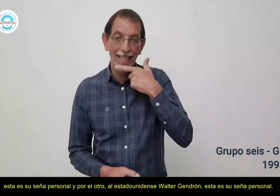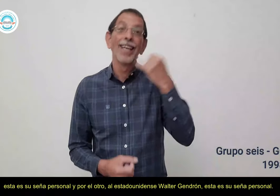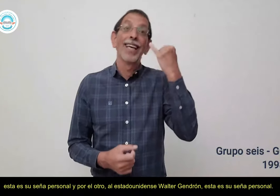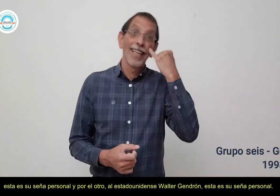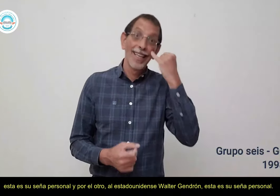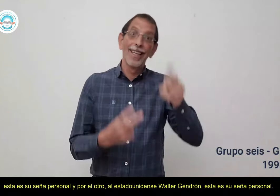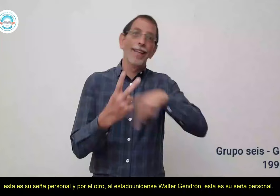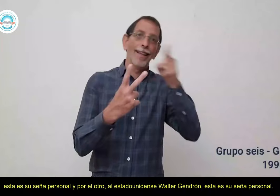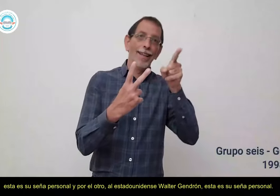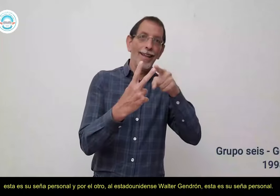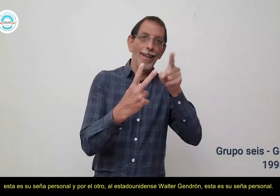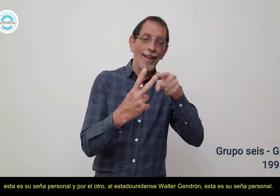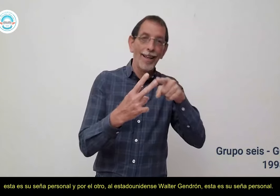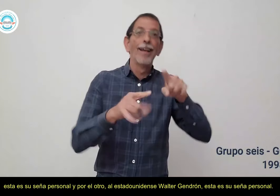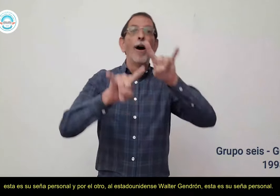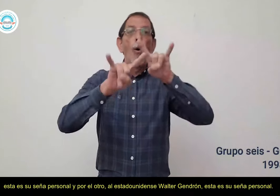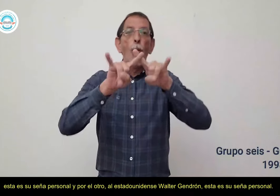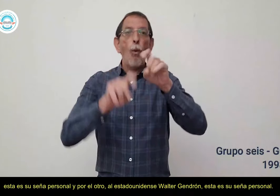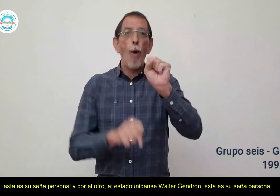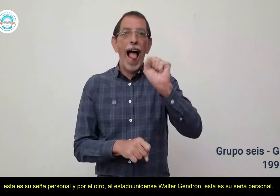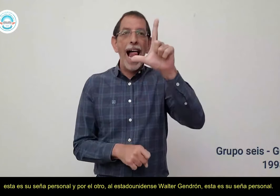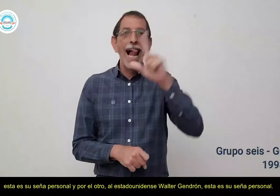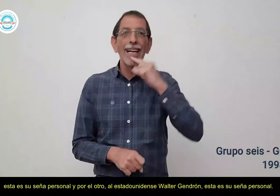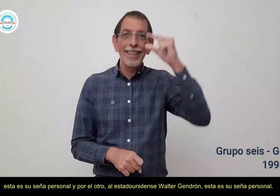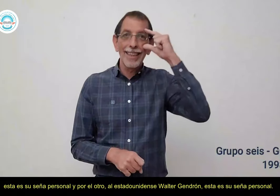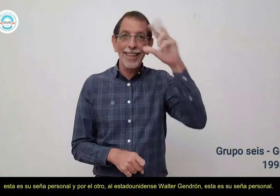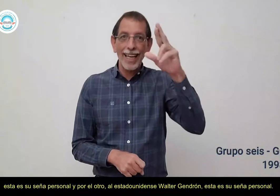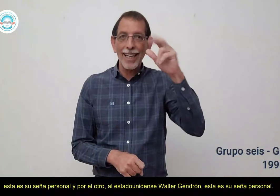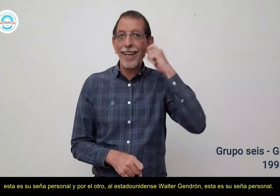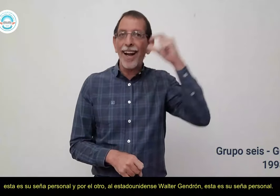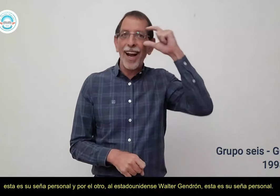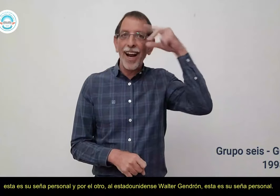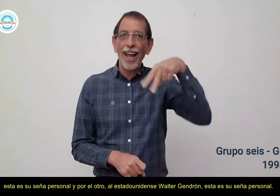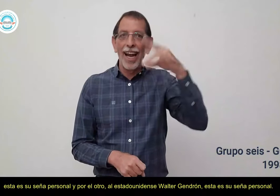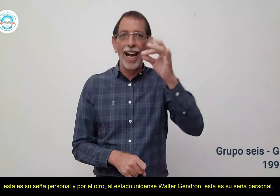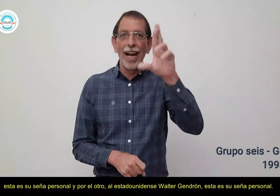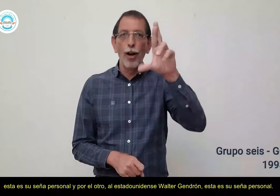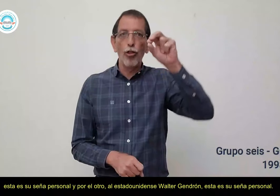al estadounidense Walter Gendron, esta es su seña personal.